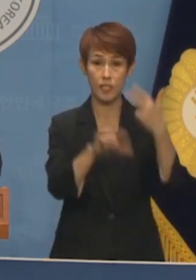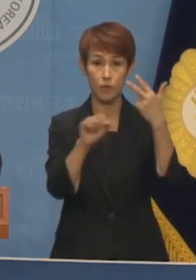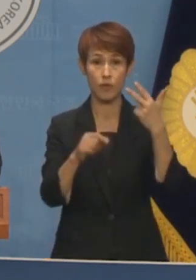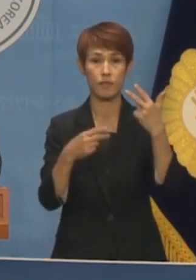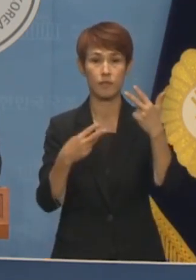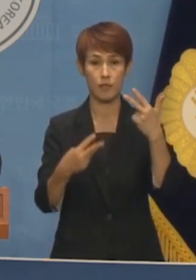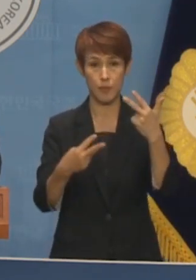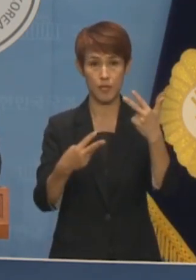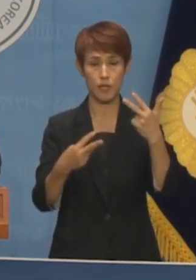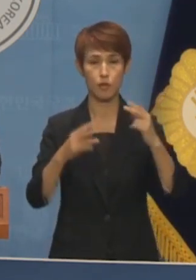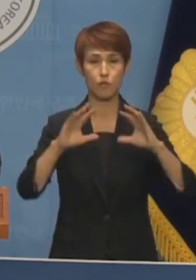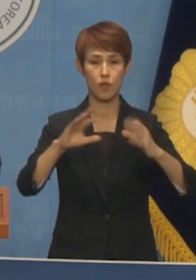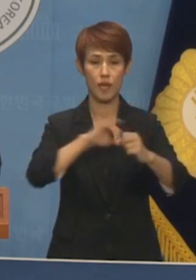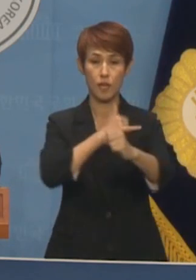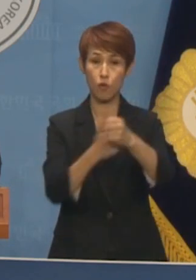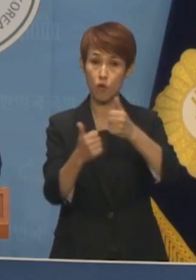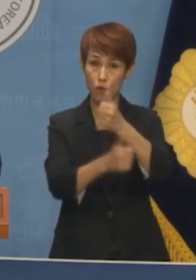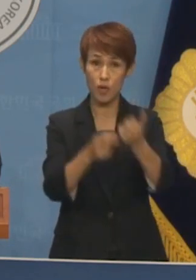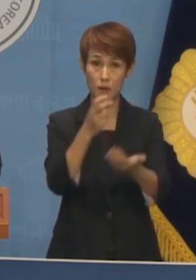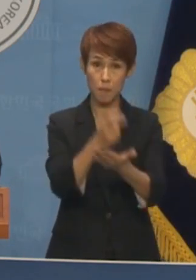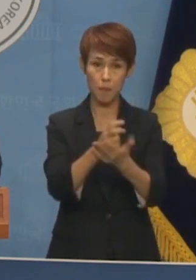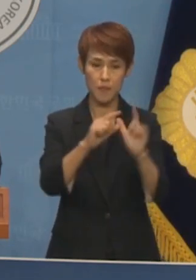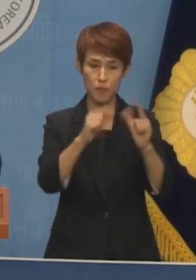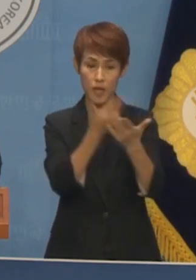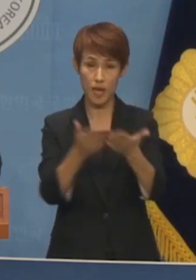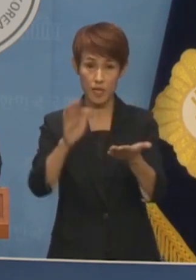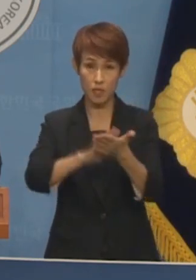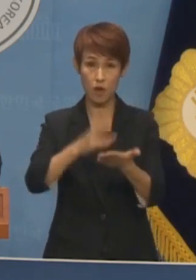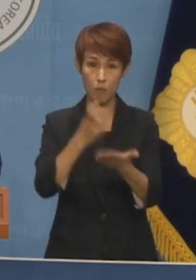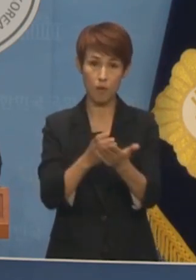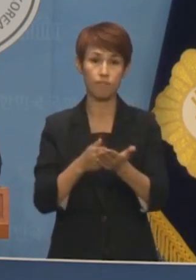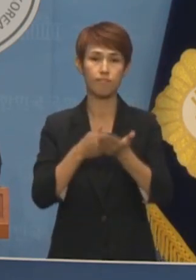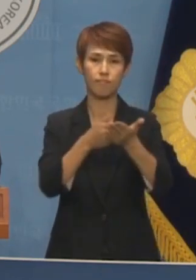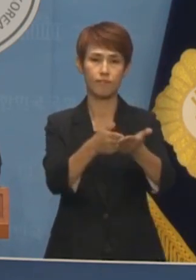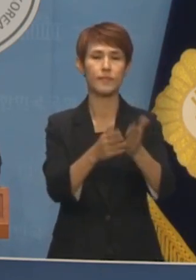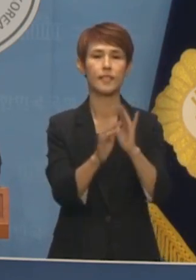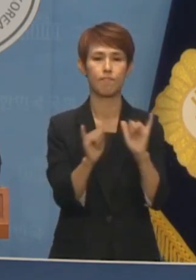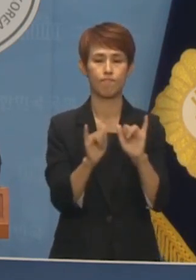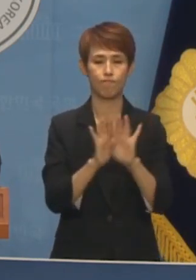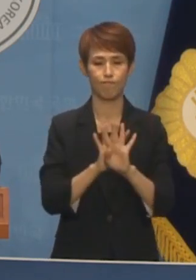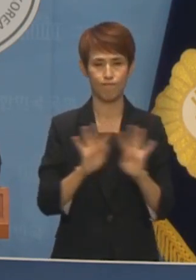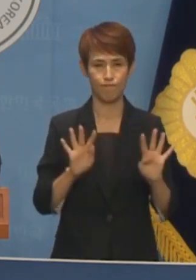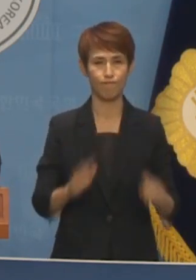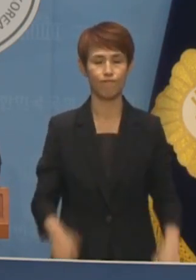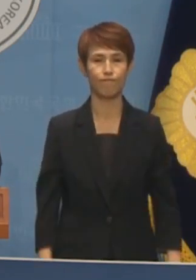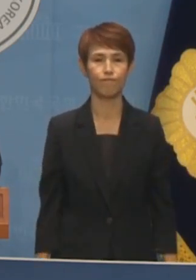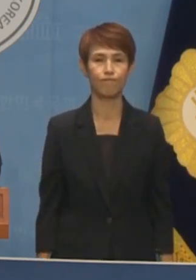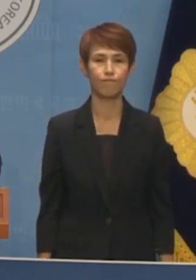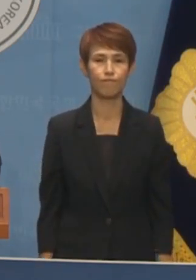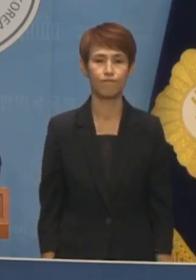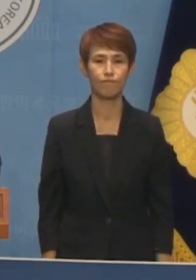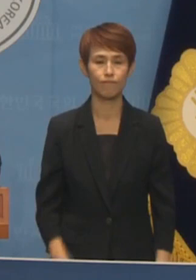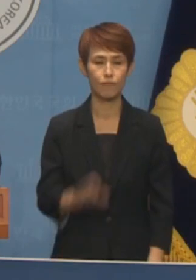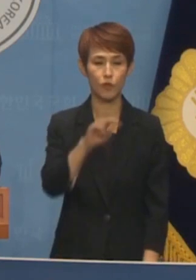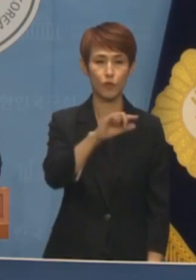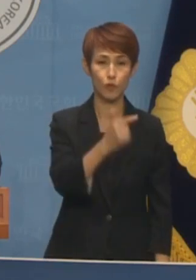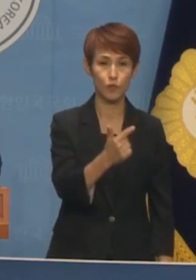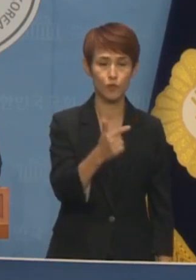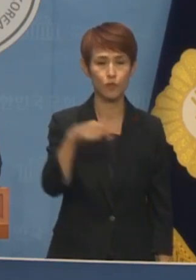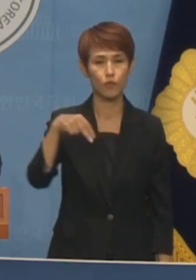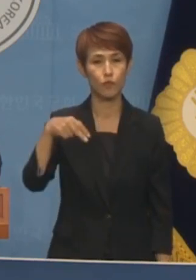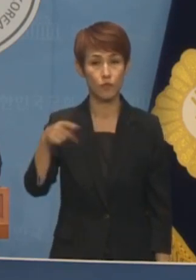3일 국가인권위원회법 일부 개정 법률안 발의 의원 1동 국회의원 윤종근,